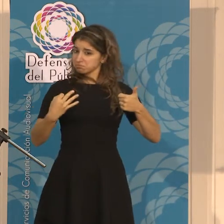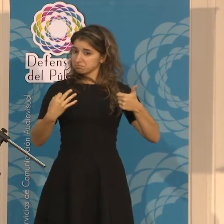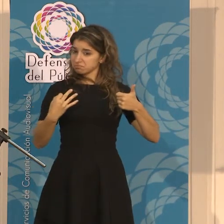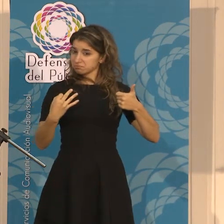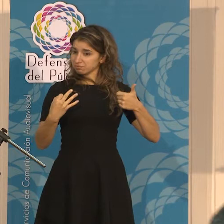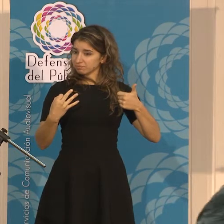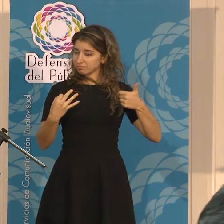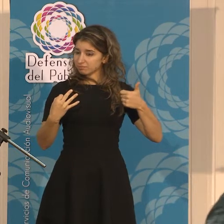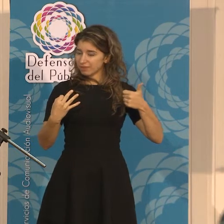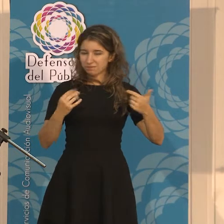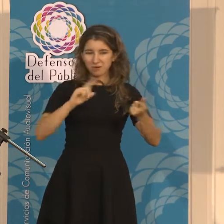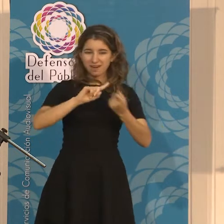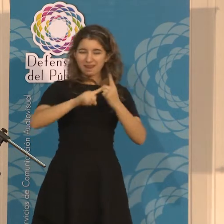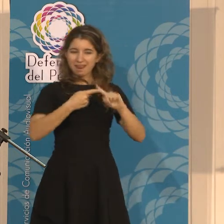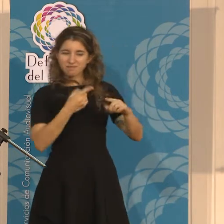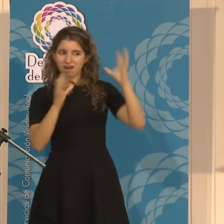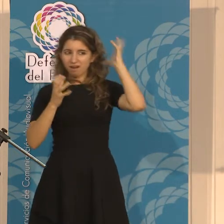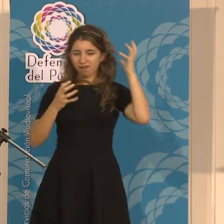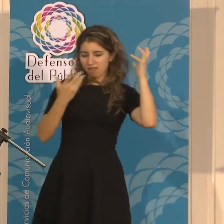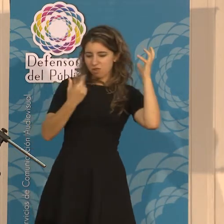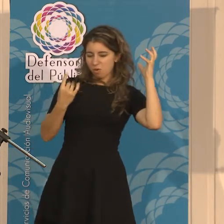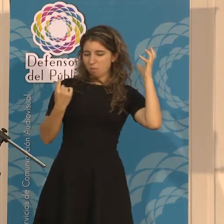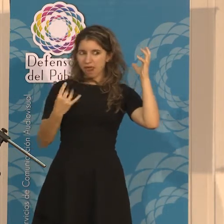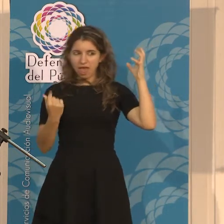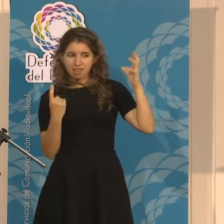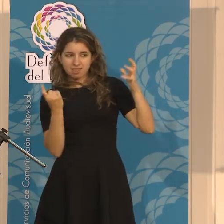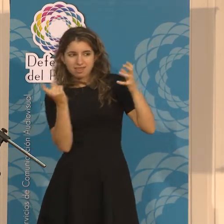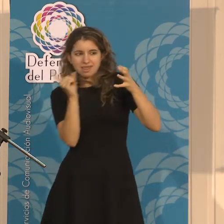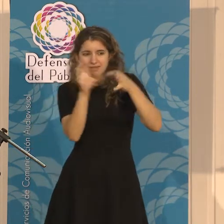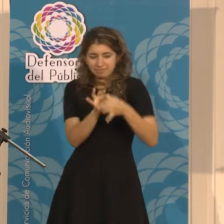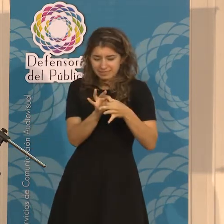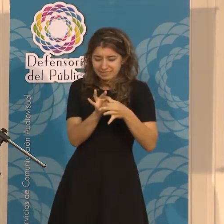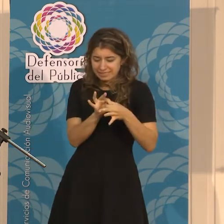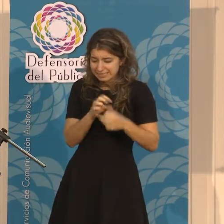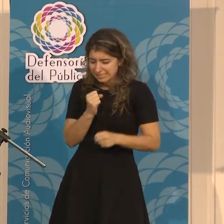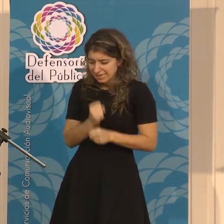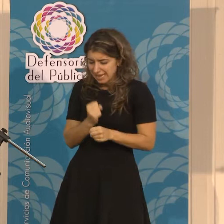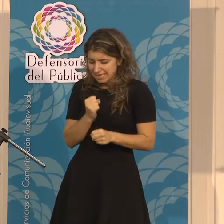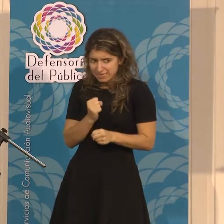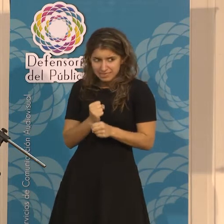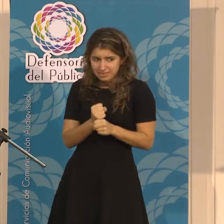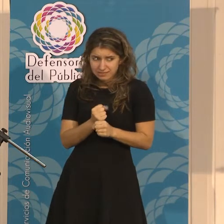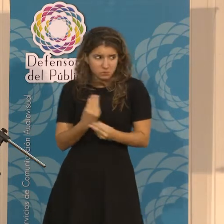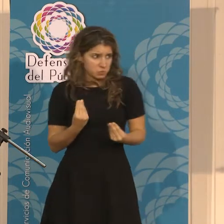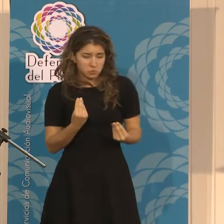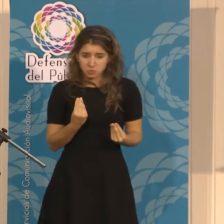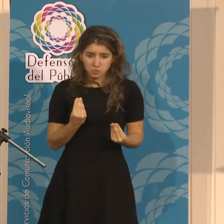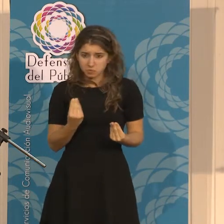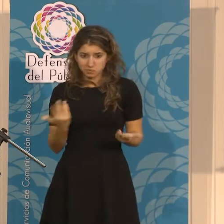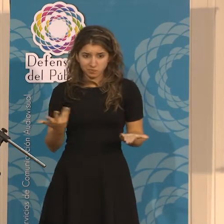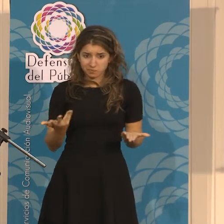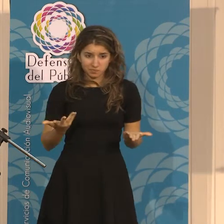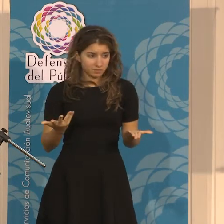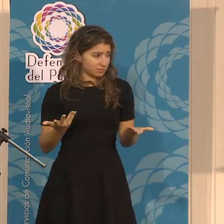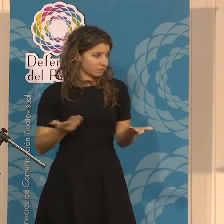suele hacerse de esta relación de dependencia genera una gran incertidumbre laboral sin mencionar las limitaciones obvias para la